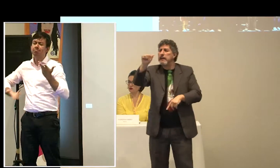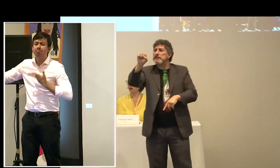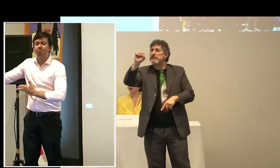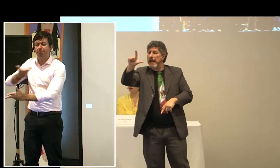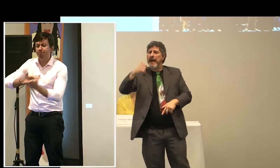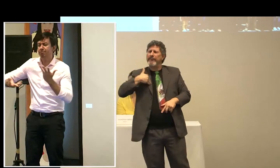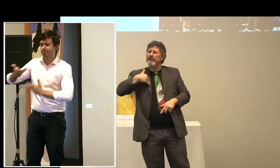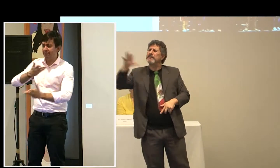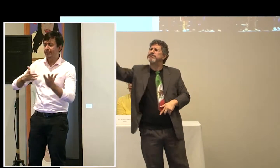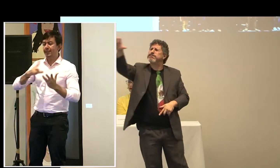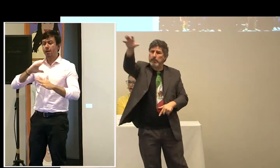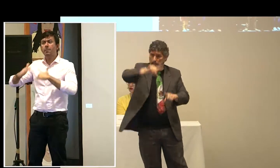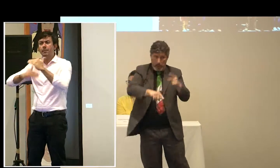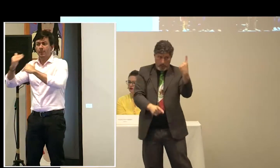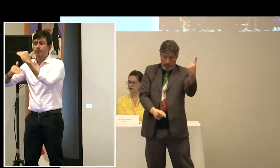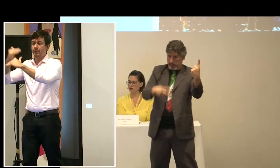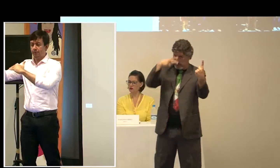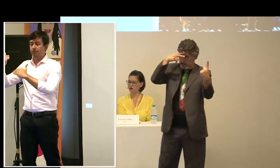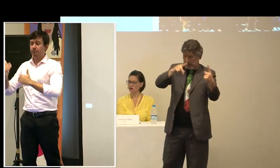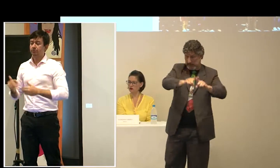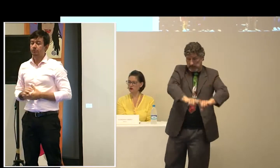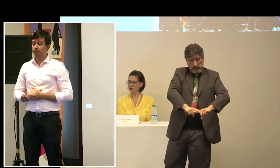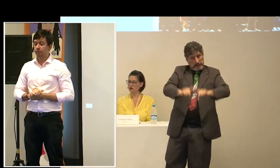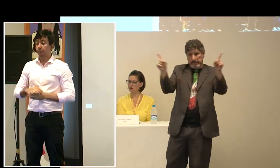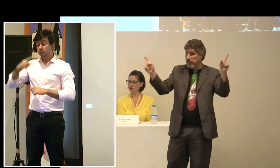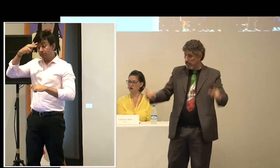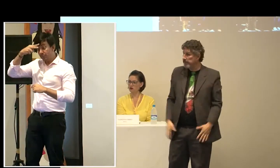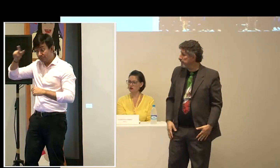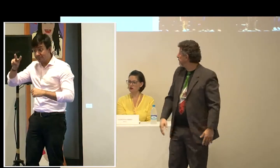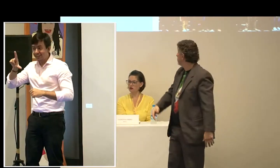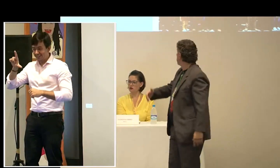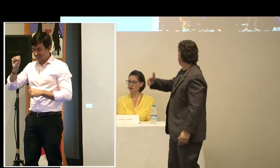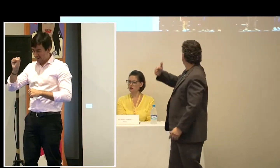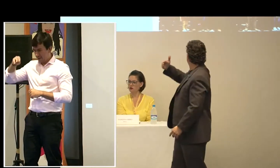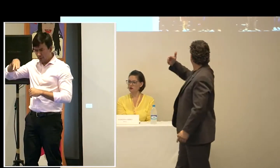empoderamento, de conquistas dentro da comunidade.